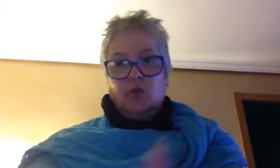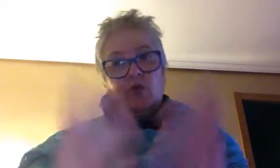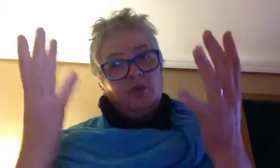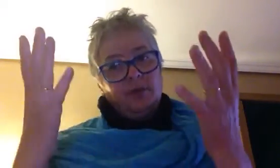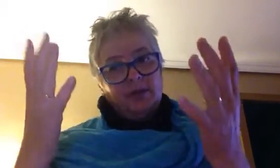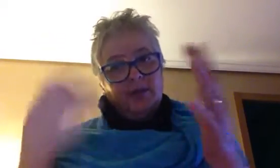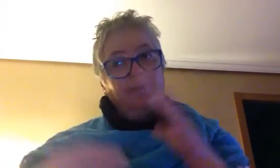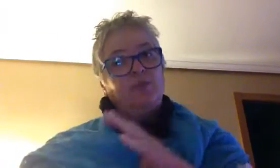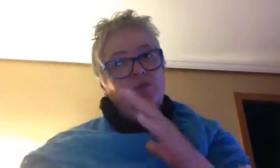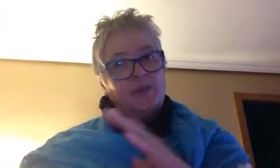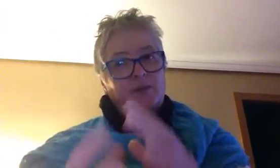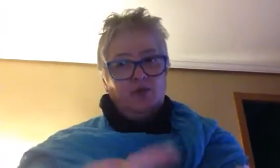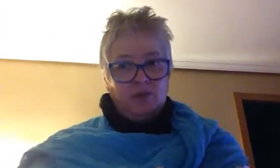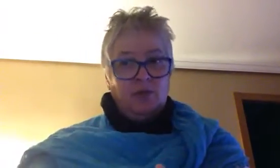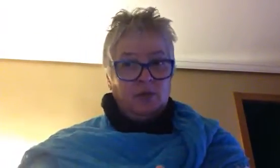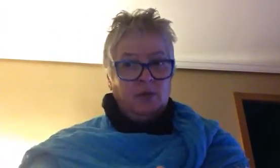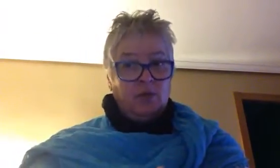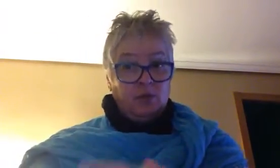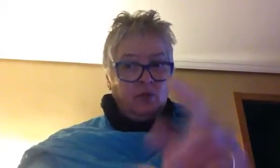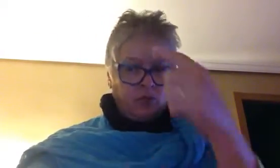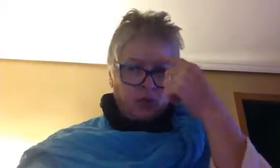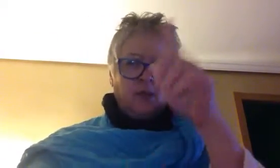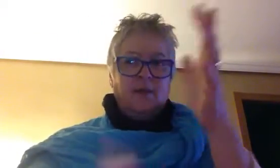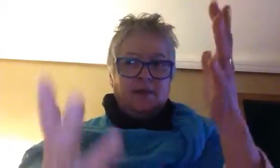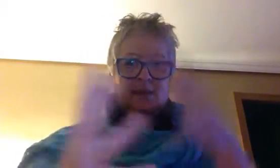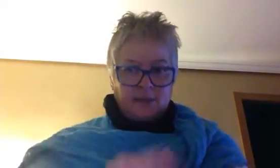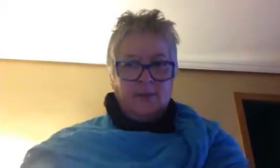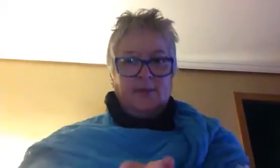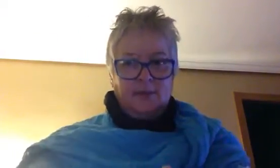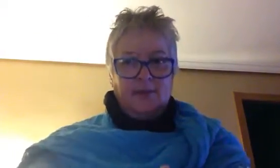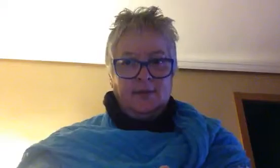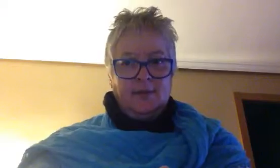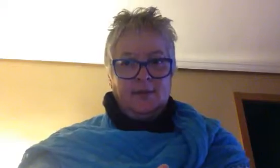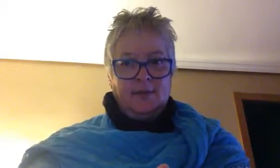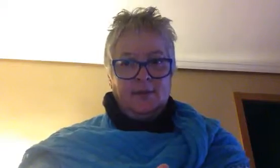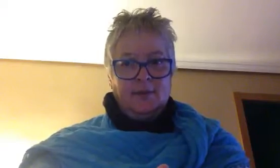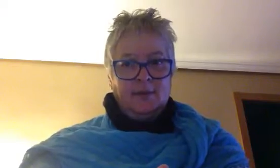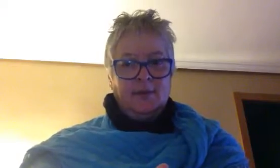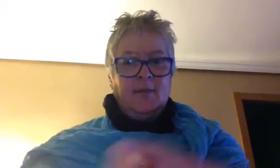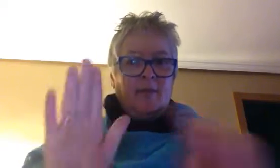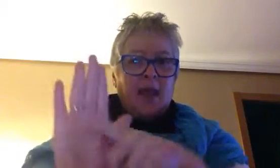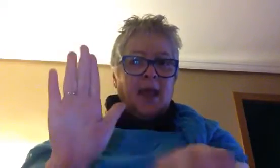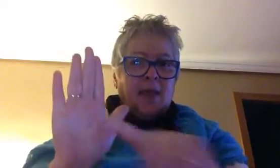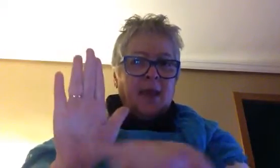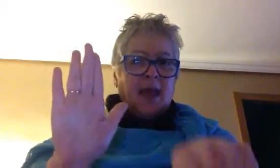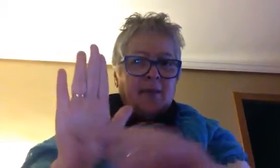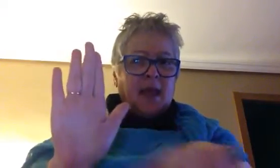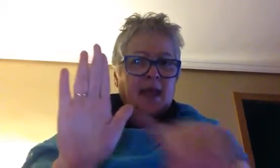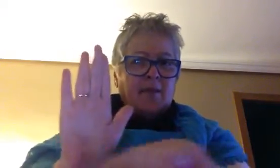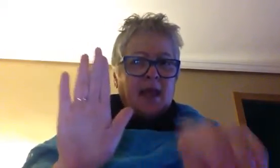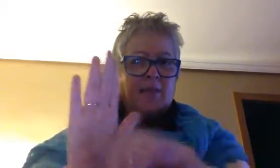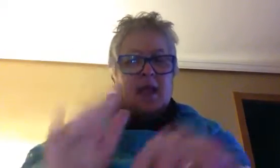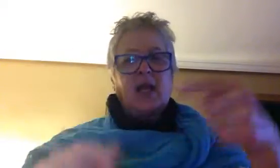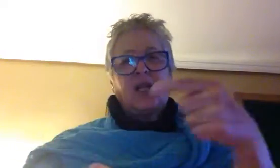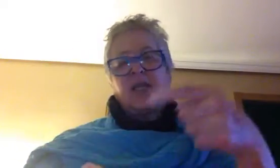Tenéis que hacer un super favor, tenéis que salvar a Alex y a Irma esta semanita, porque, o sea, hello, esto, o